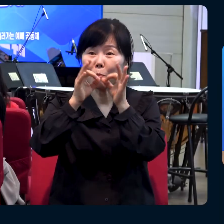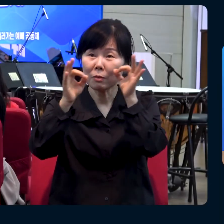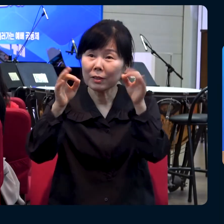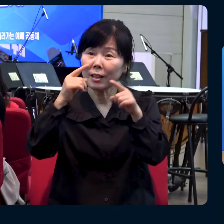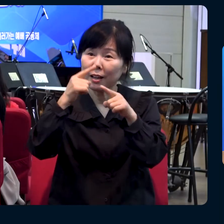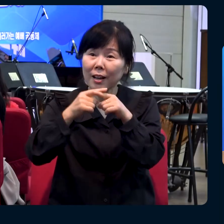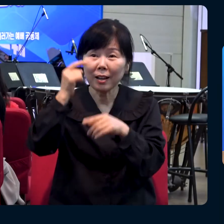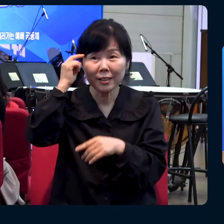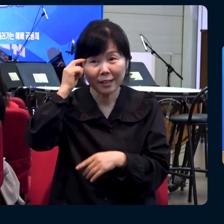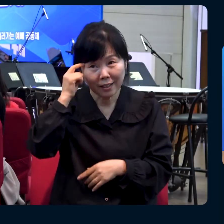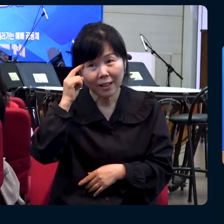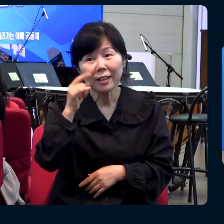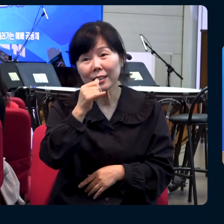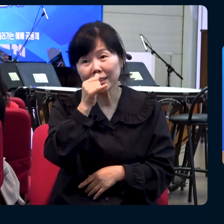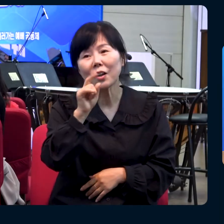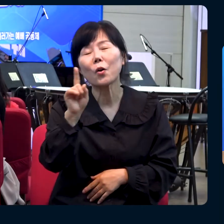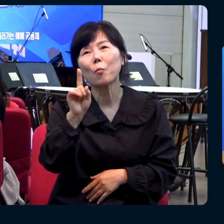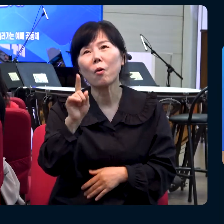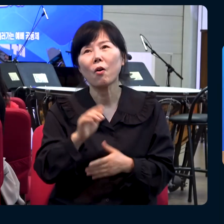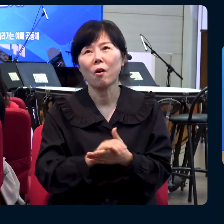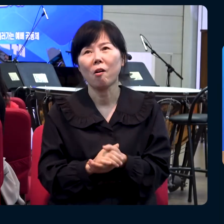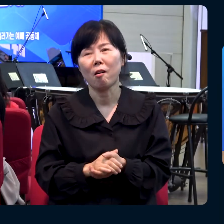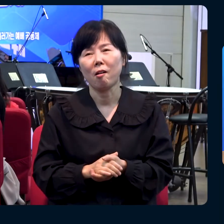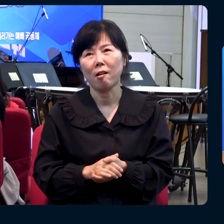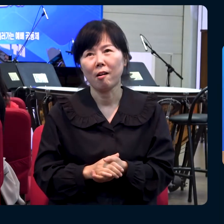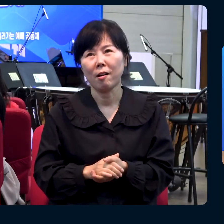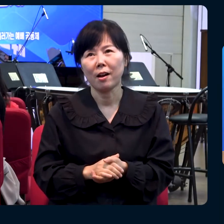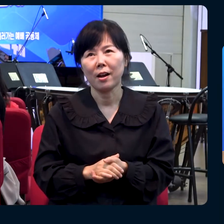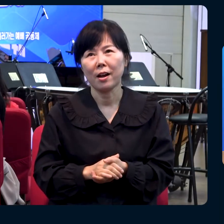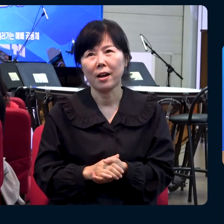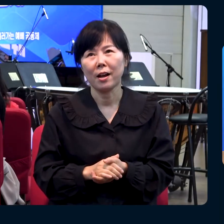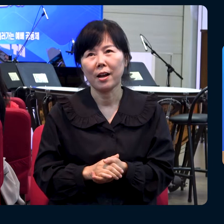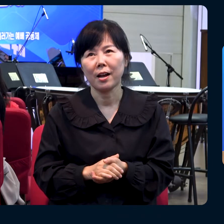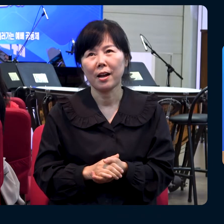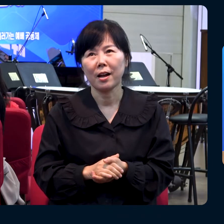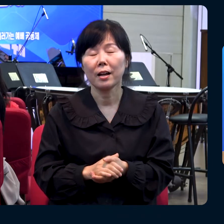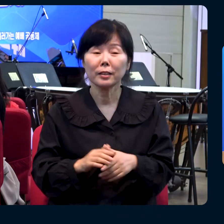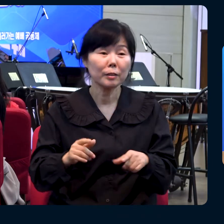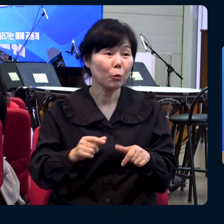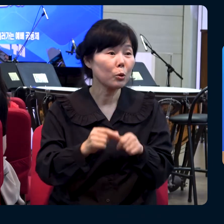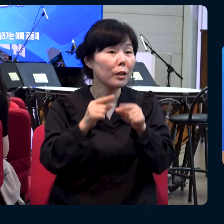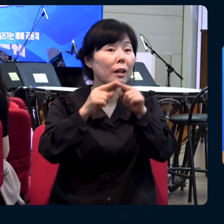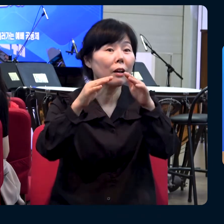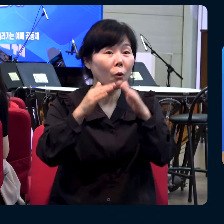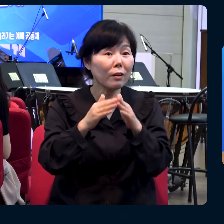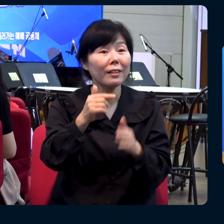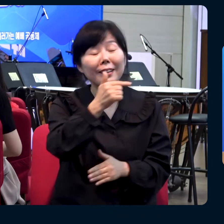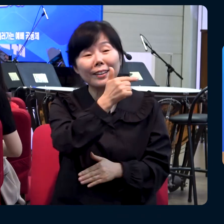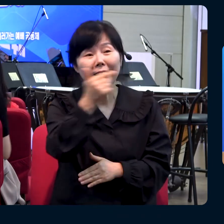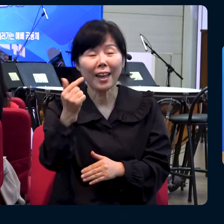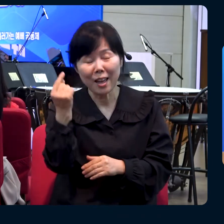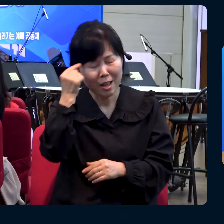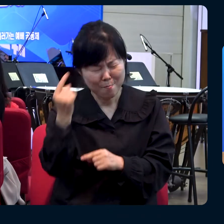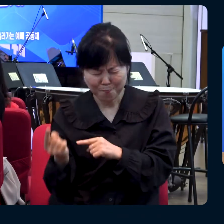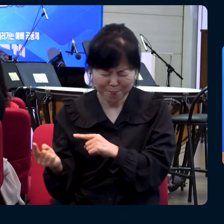찬양하면서 그런 생각을 했습니다. 이 재단은 대각성이 계속 진행 중이구나.